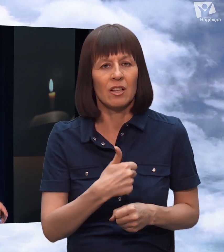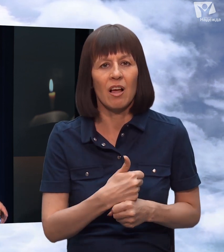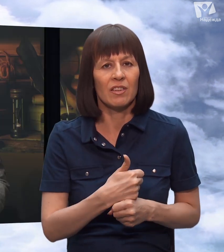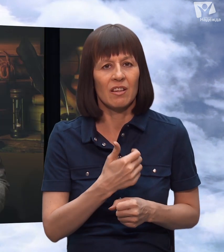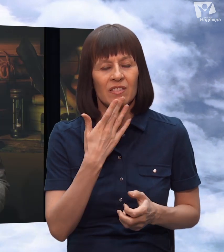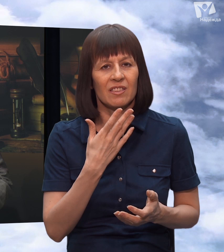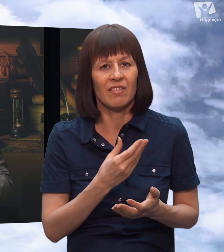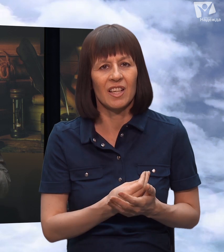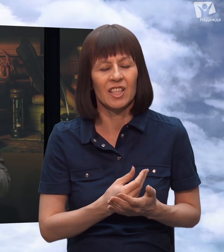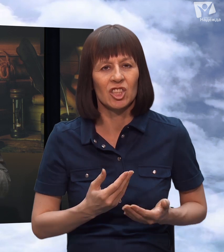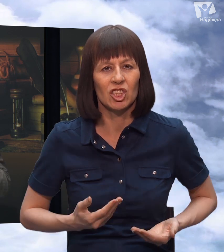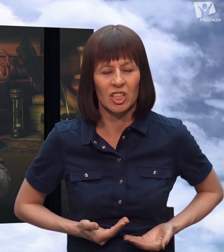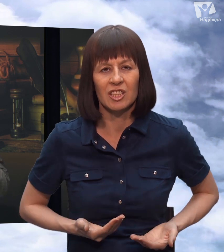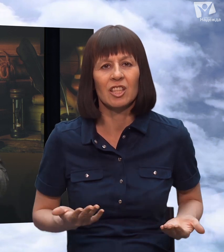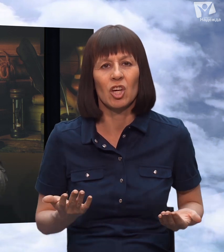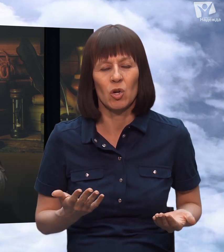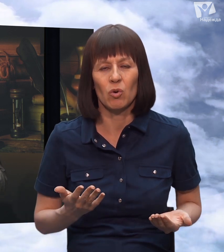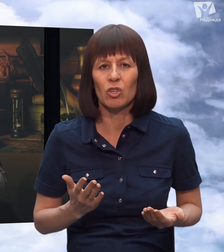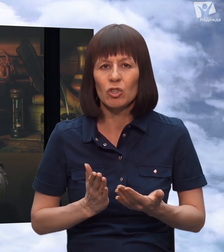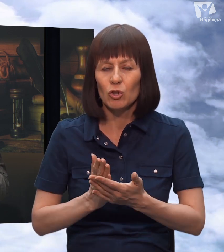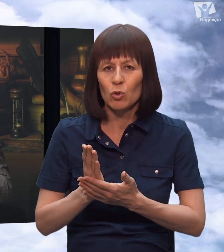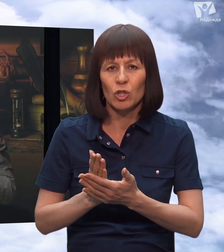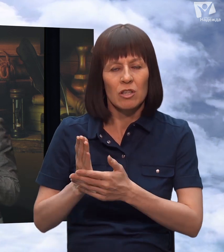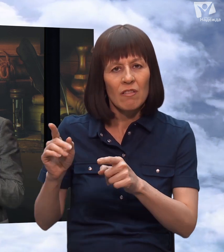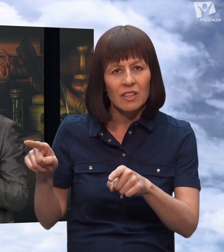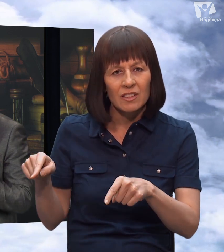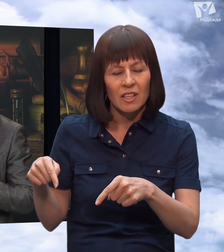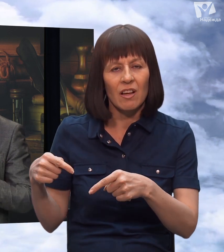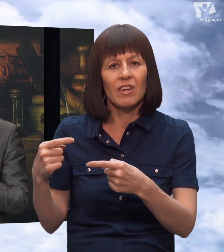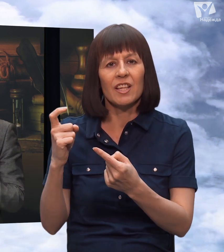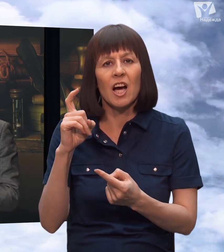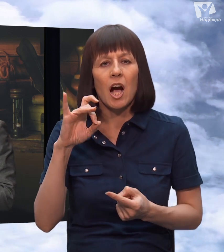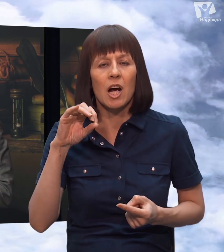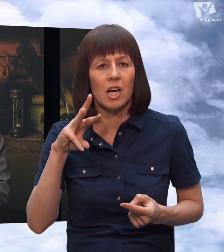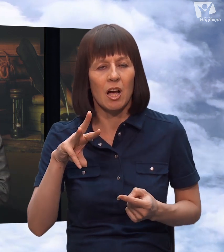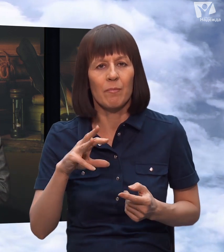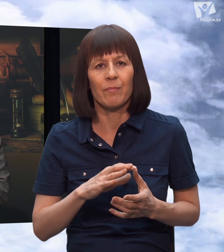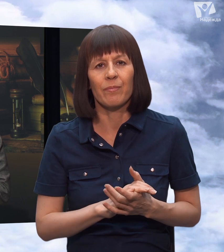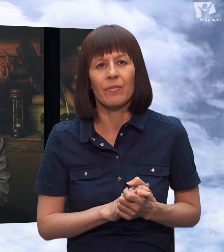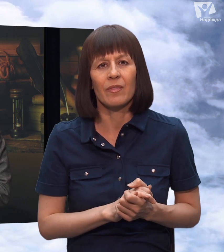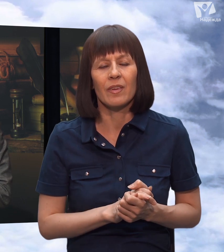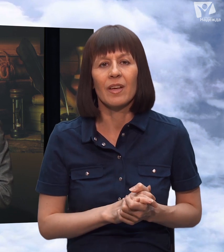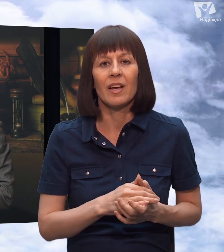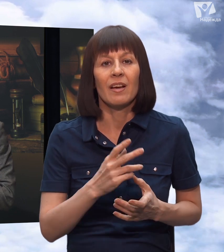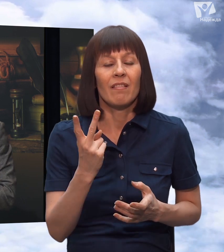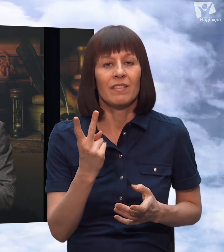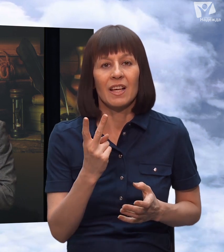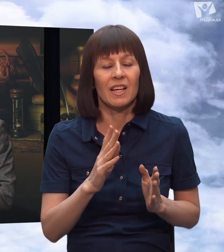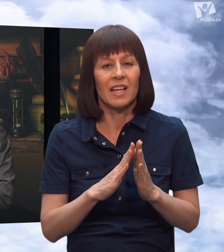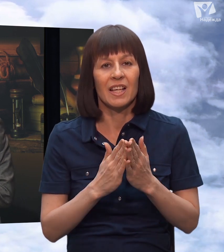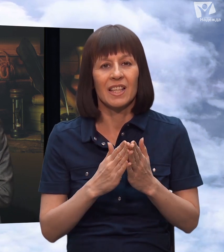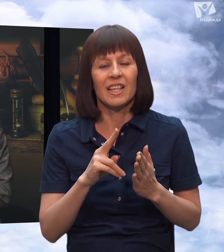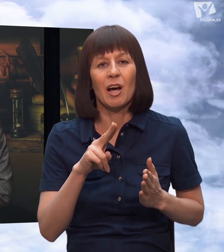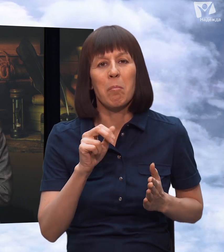жизни интересно если мы взглянем с вами на параллельное повествование которое находится во второй книги